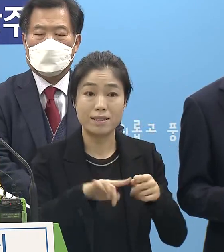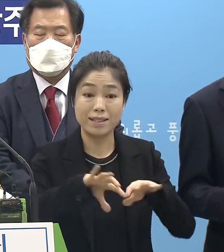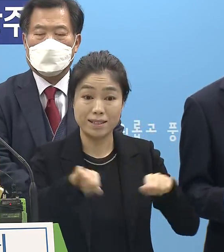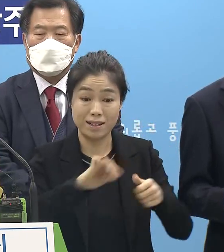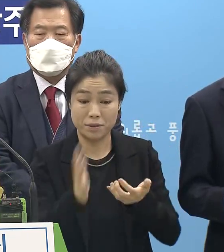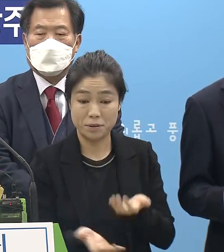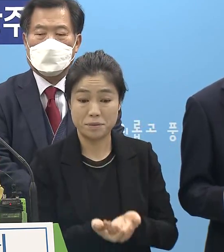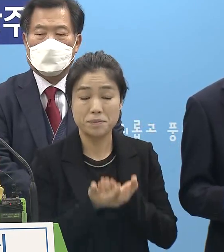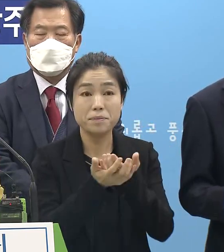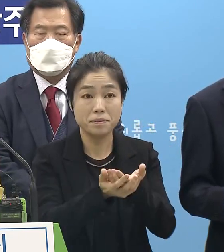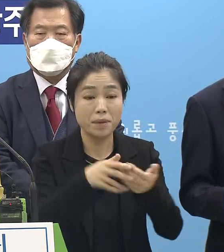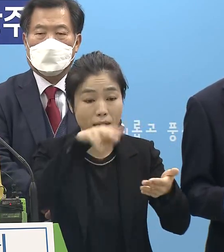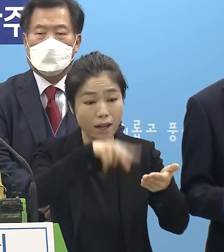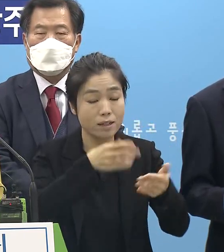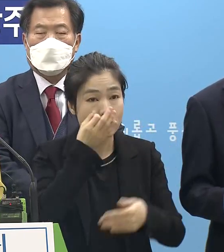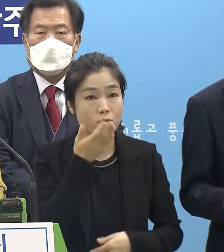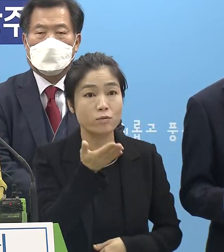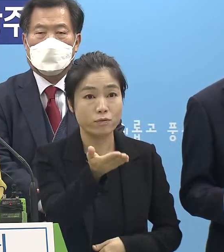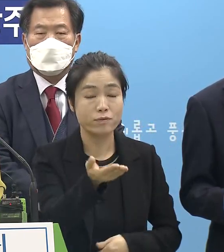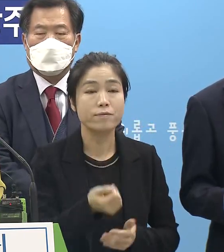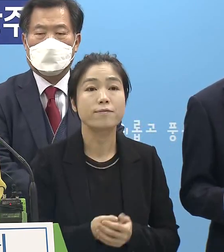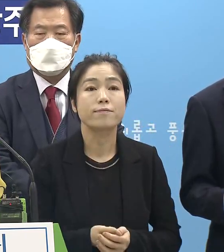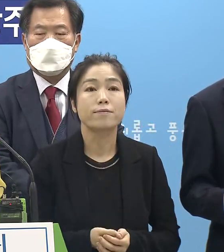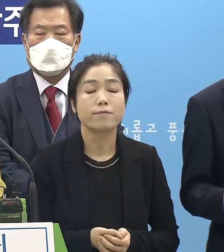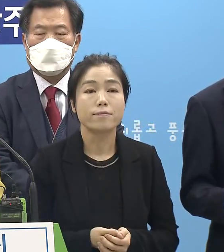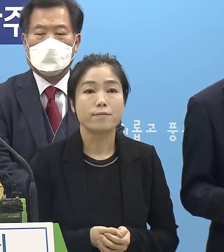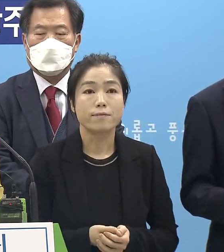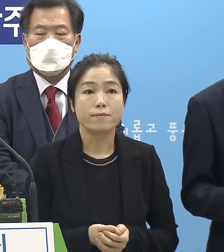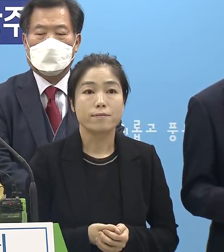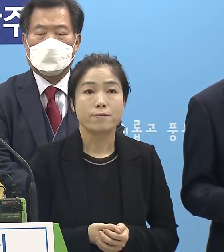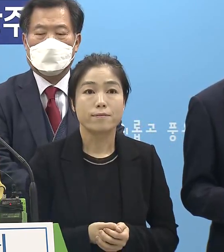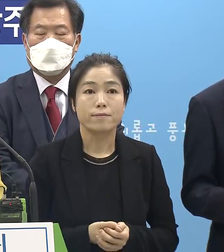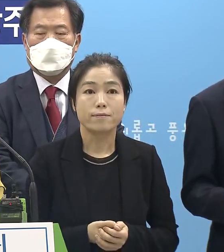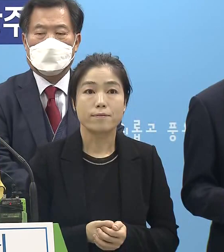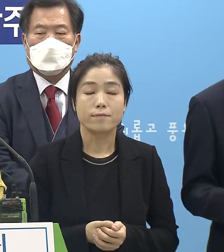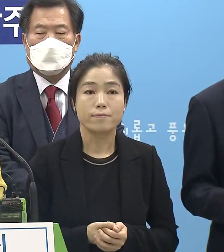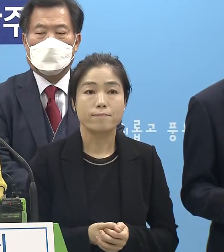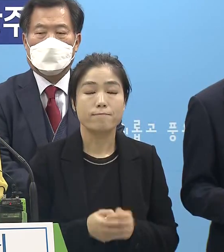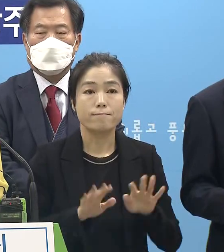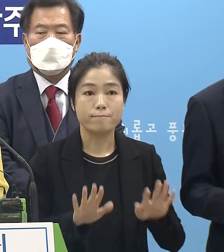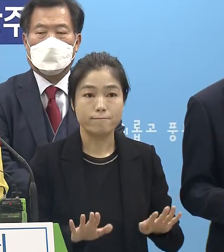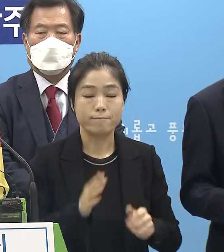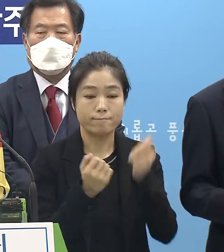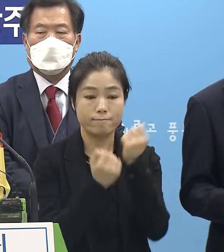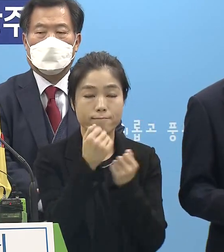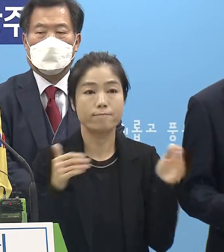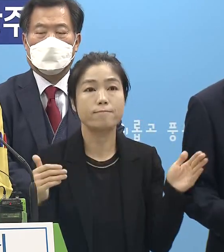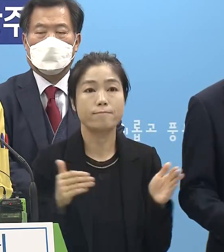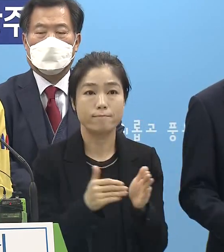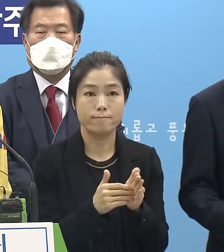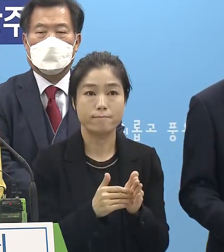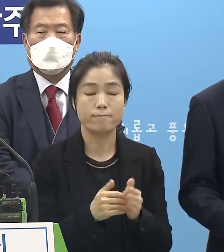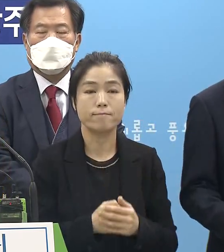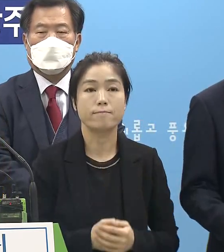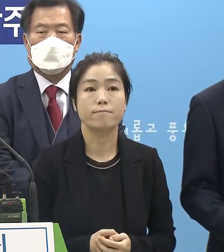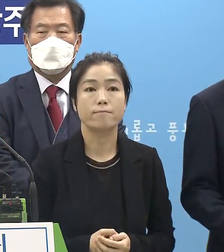별도로 첨부해드린 자료를 참고해 주시면 감사하겠습니다. 이상 설명 마치겠습니다.